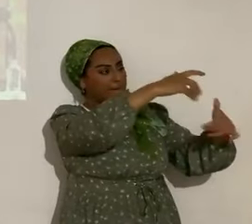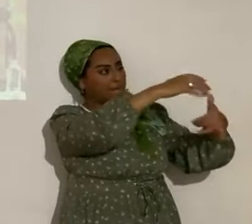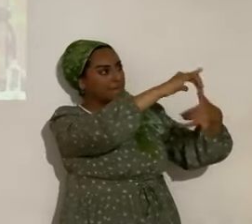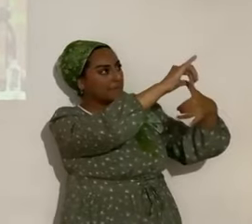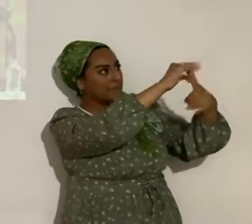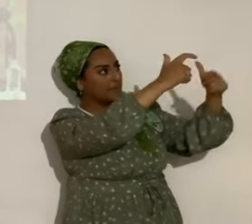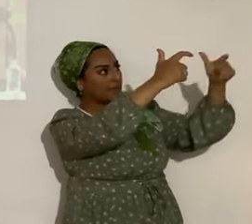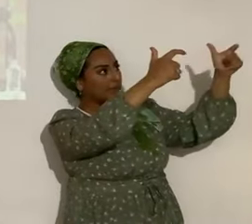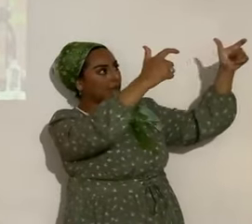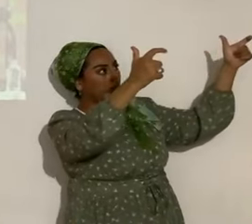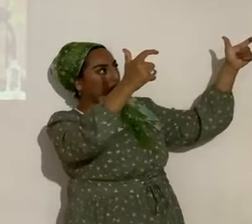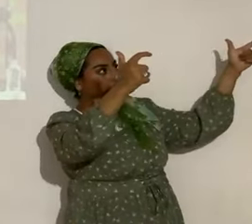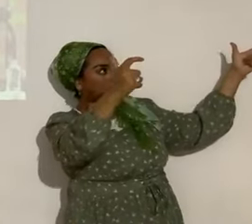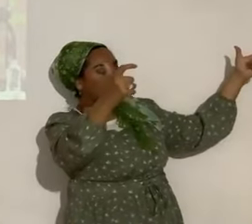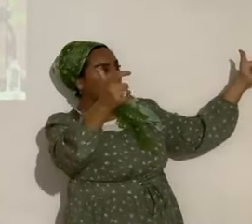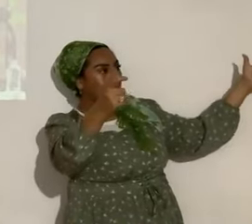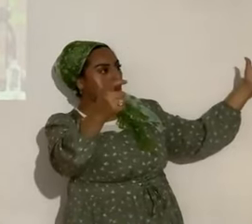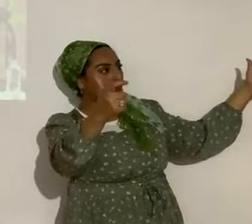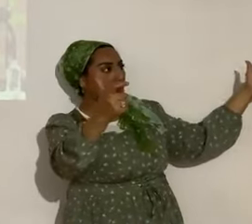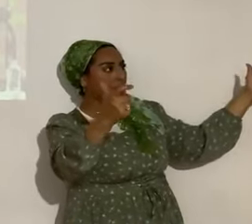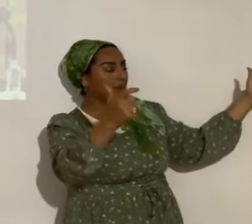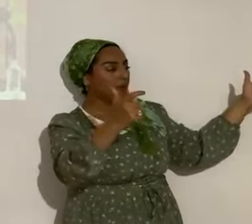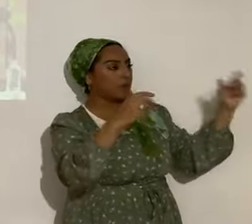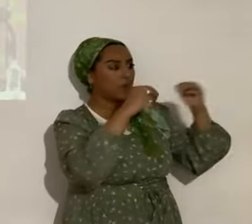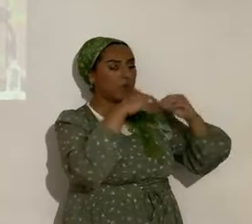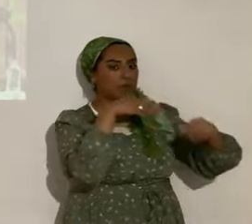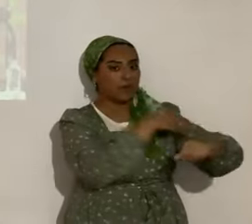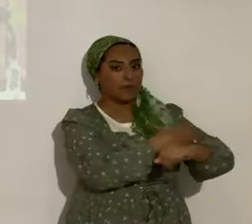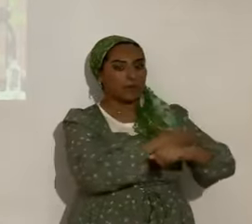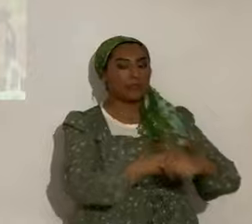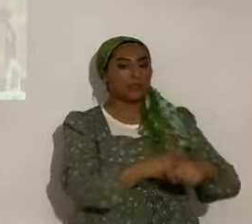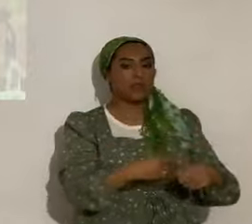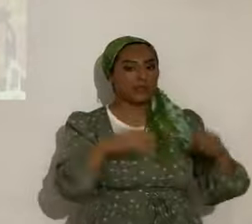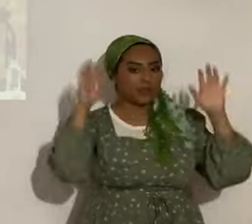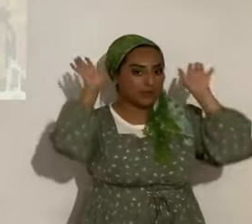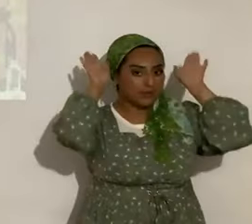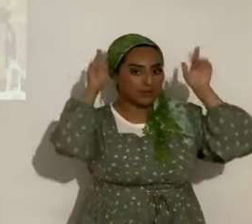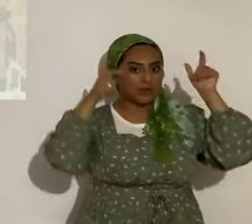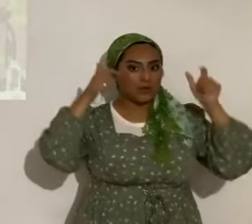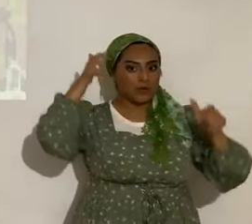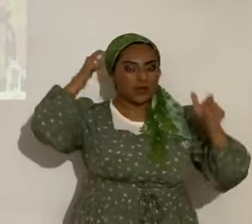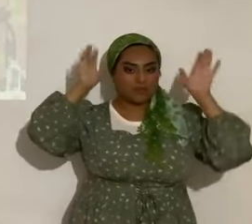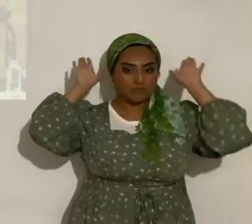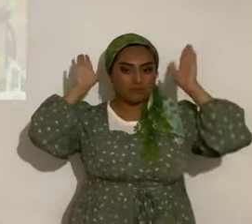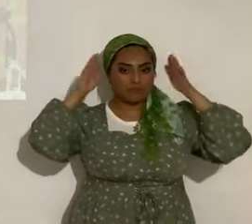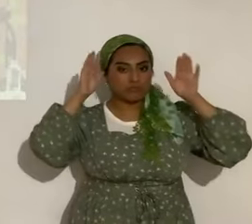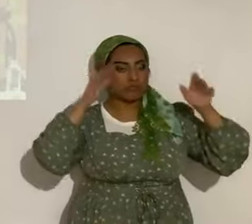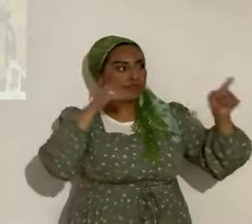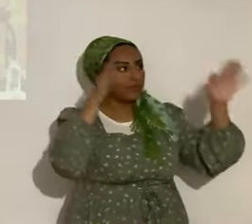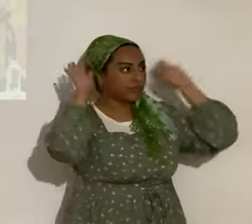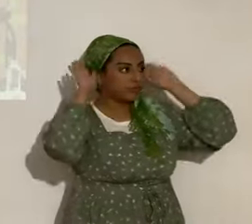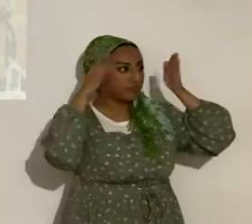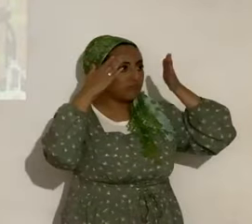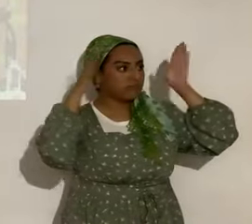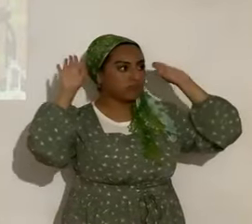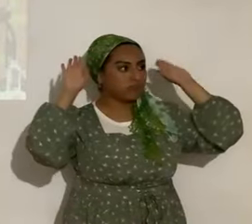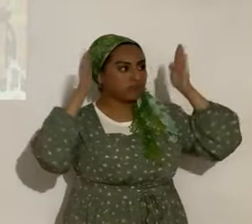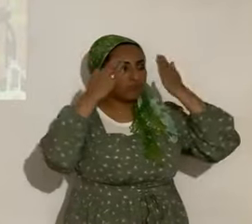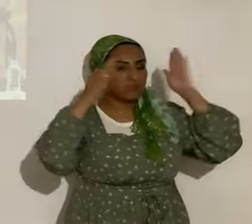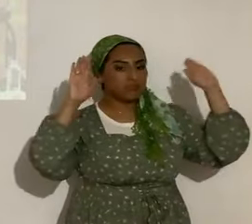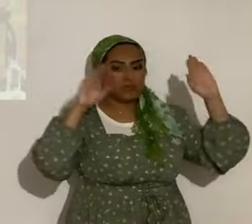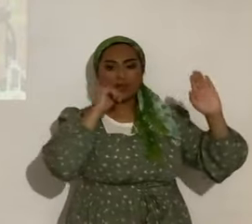grande, es más fuerte que el asiático, tiene las orejas más grandes. Y viene batiendo las orejas, pero no